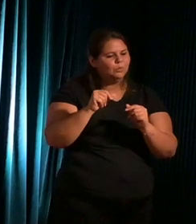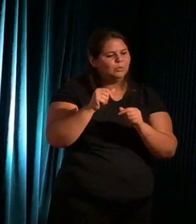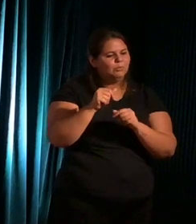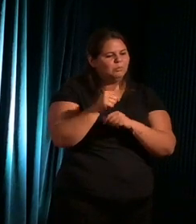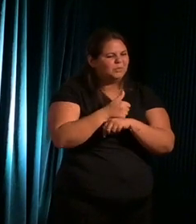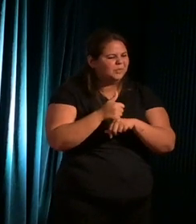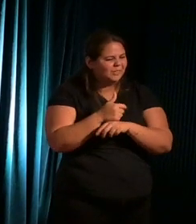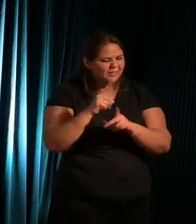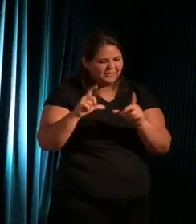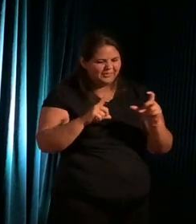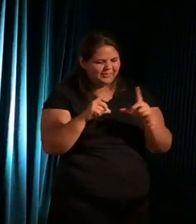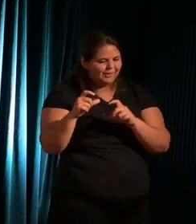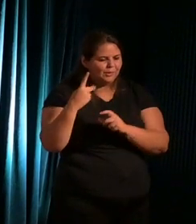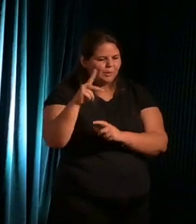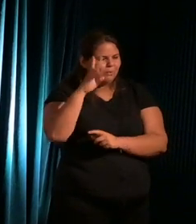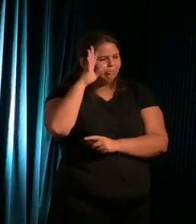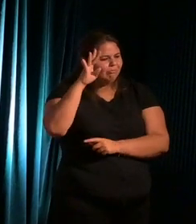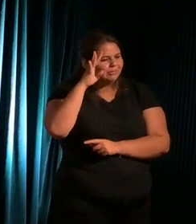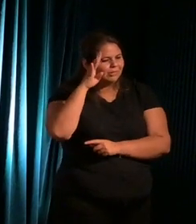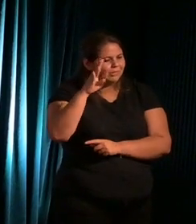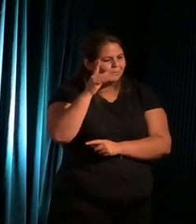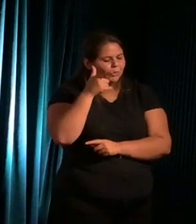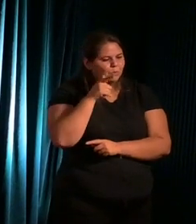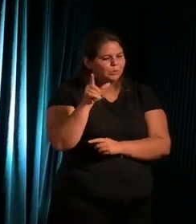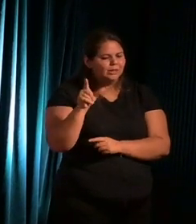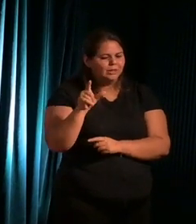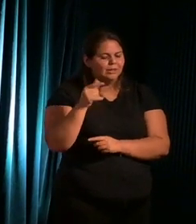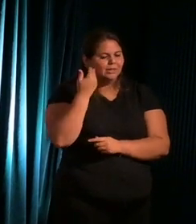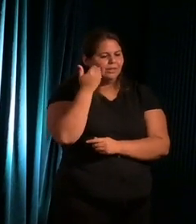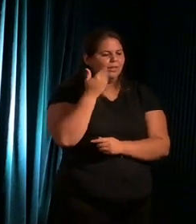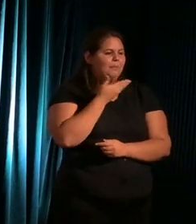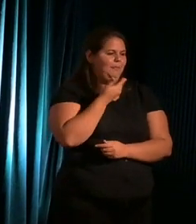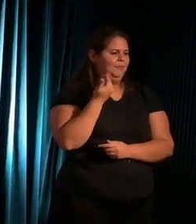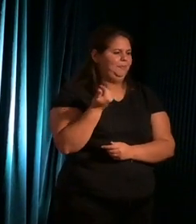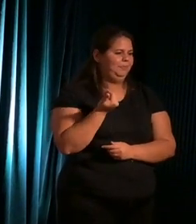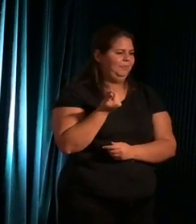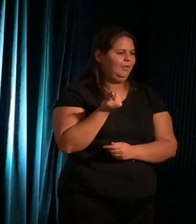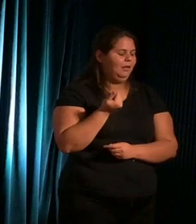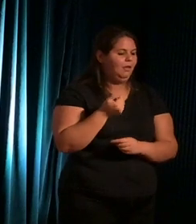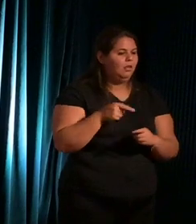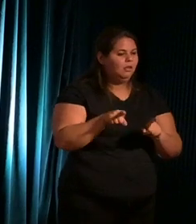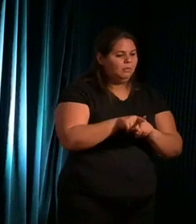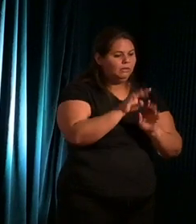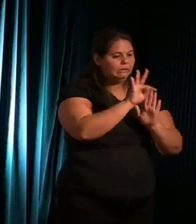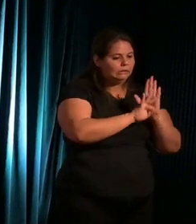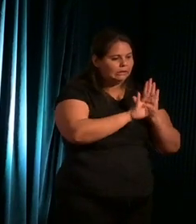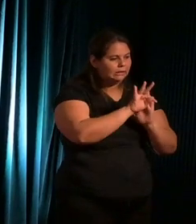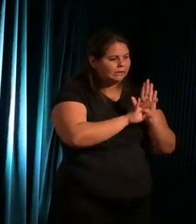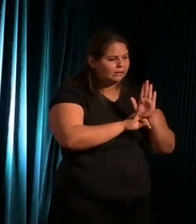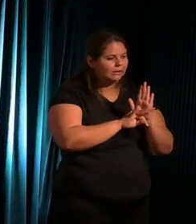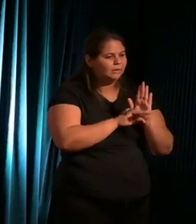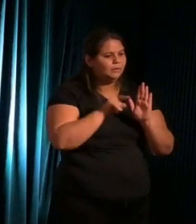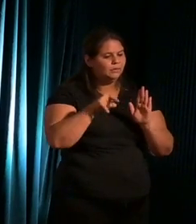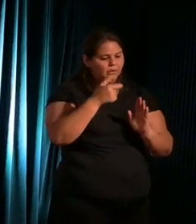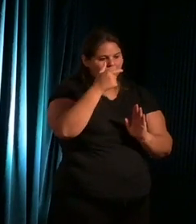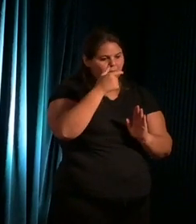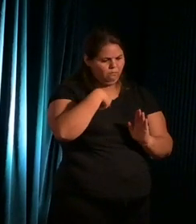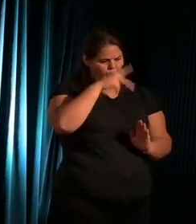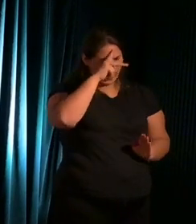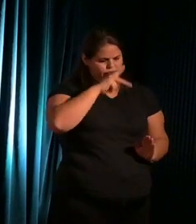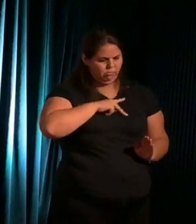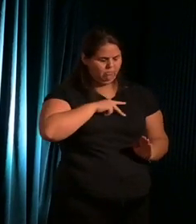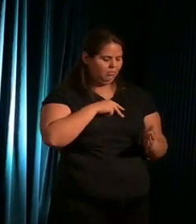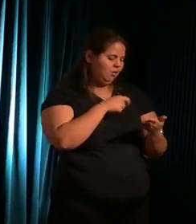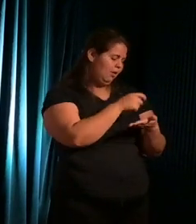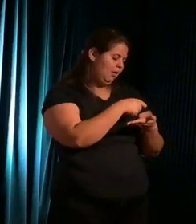produção estruturada, o seu pensamento, enfim, e também essa sua leitura, essa escrita em terceira pessoa sobre você mesmo, né,